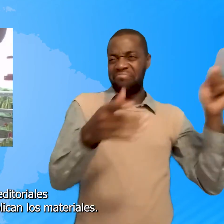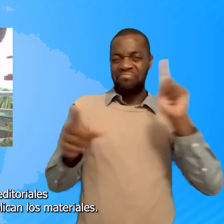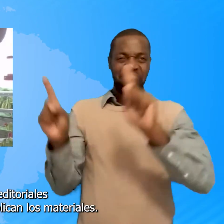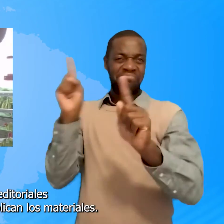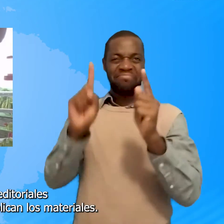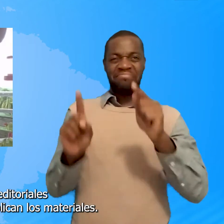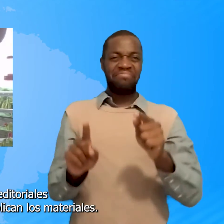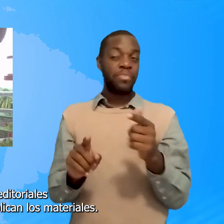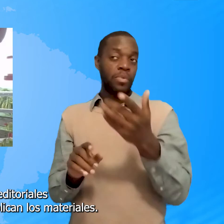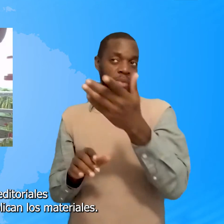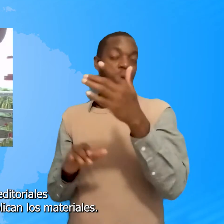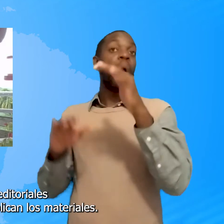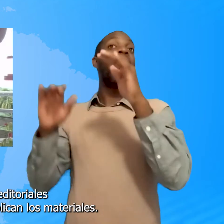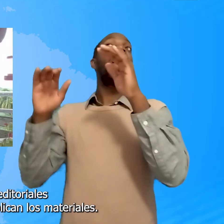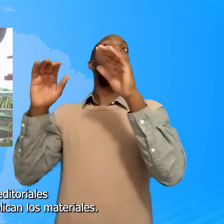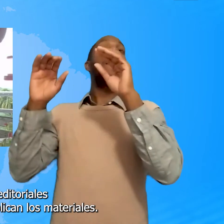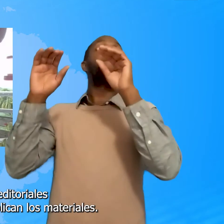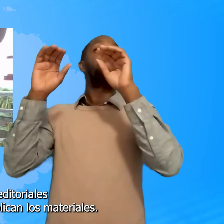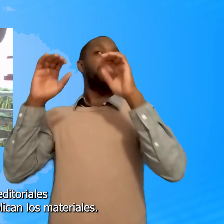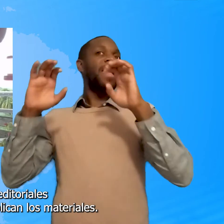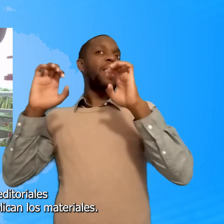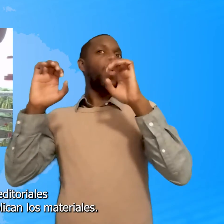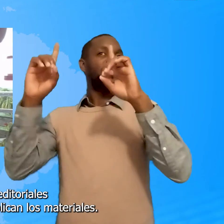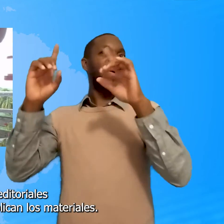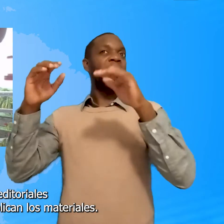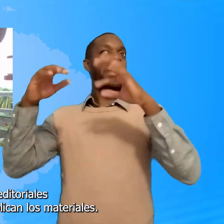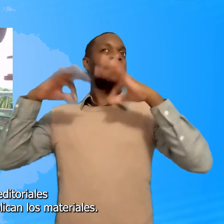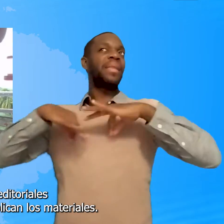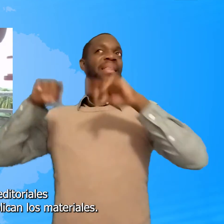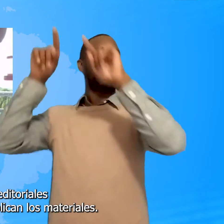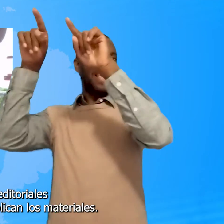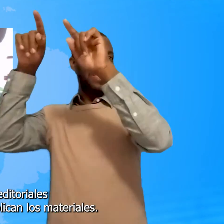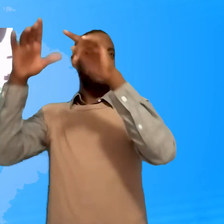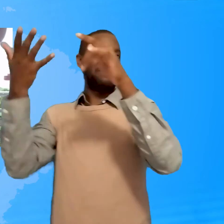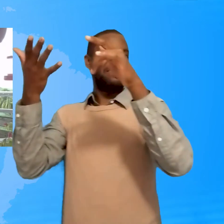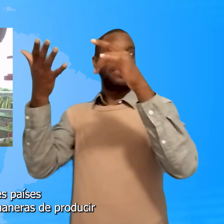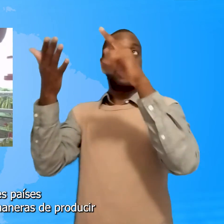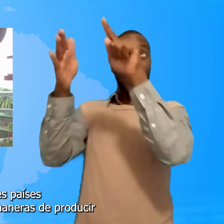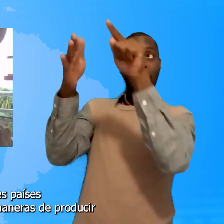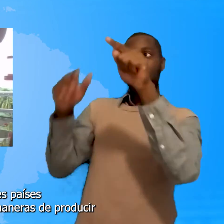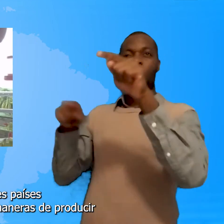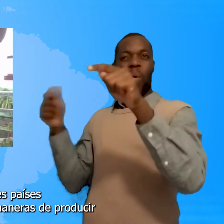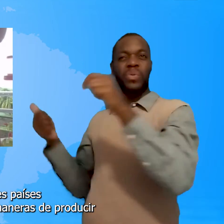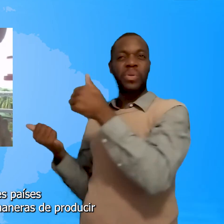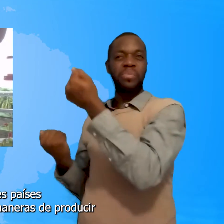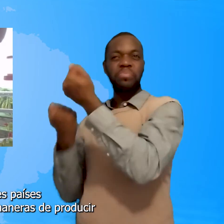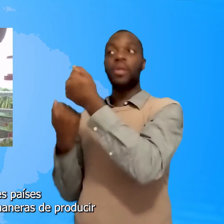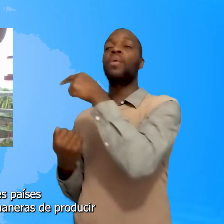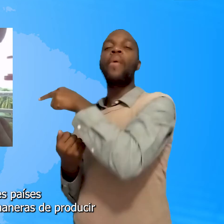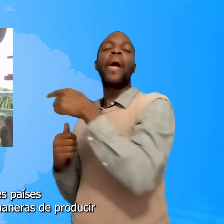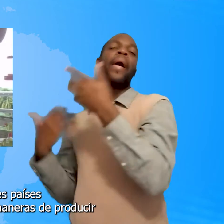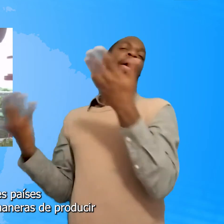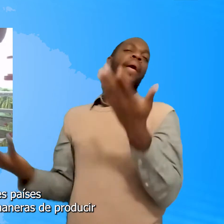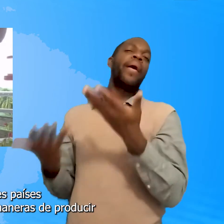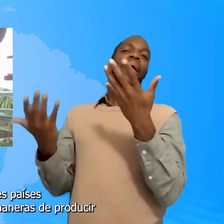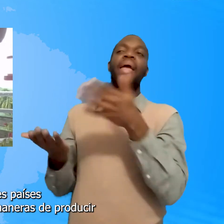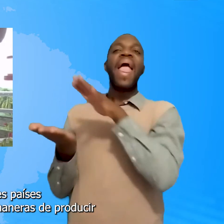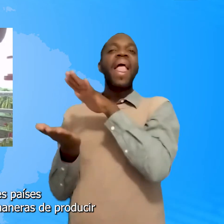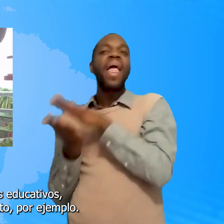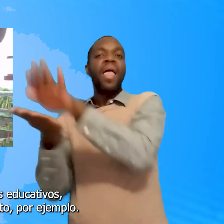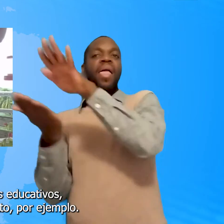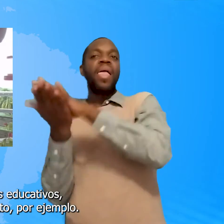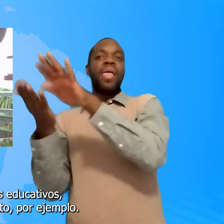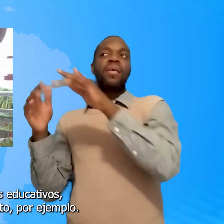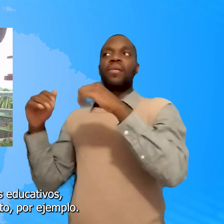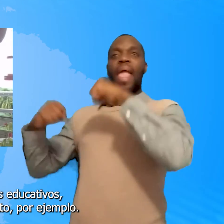las editoriales o las casas que publican los materiales. Diferentes países tienen diferentes maneras de